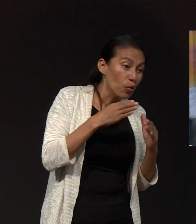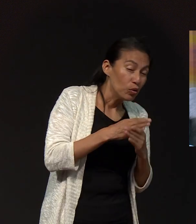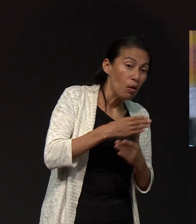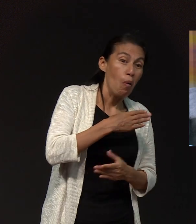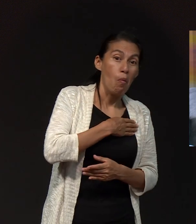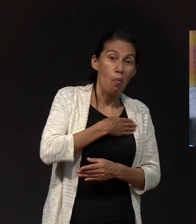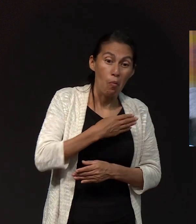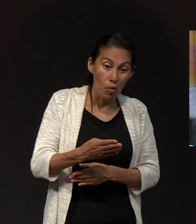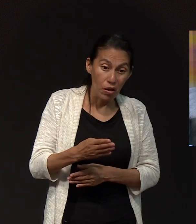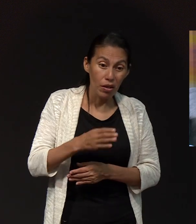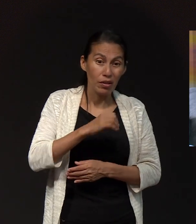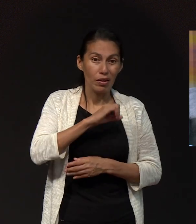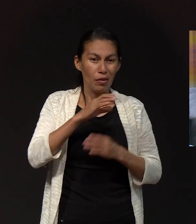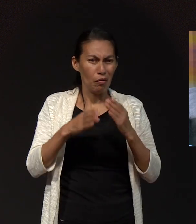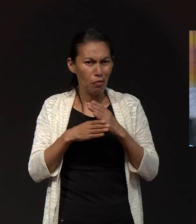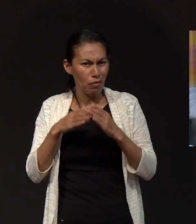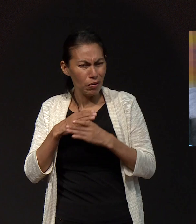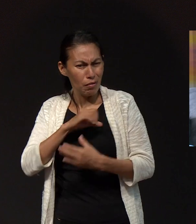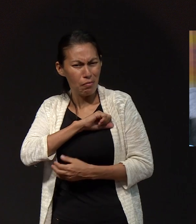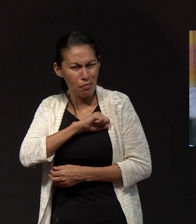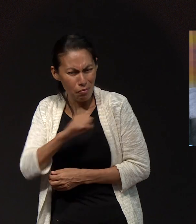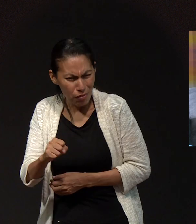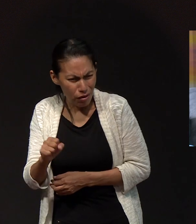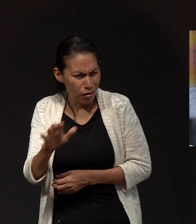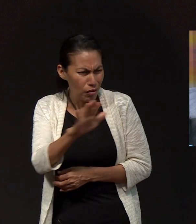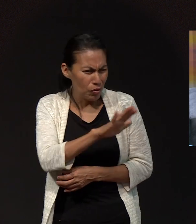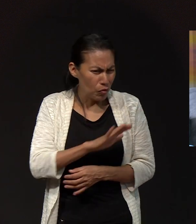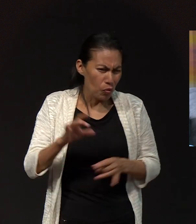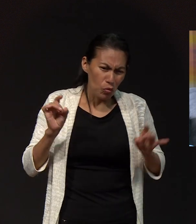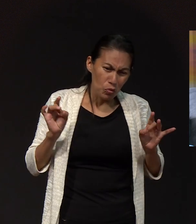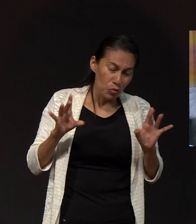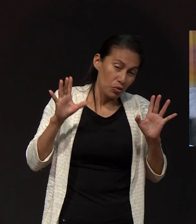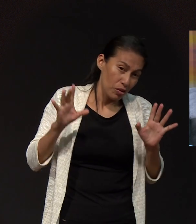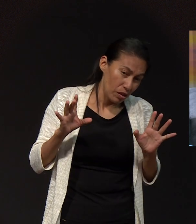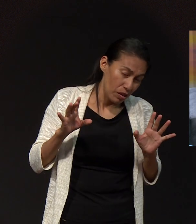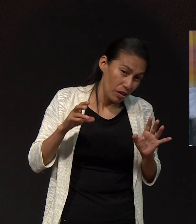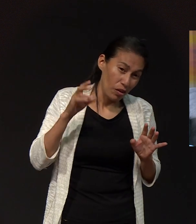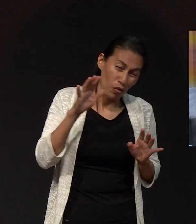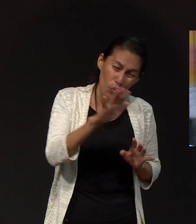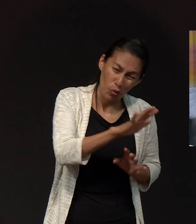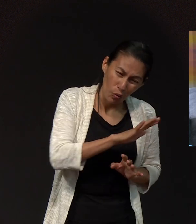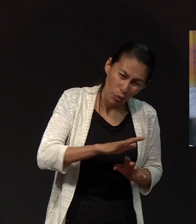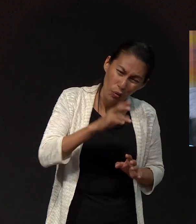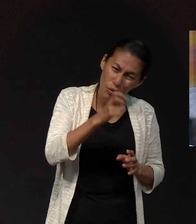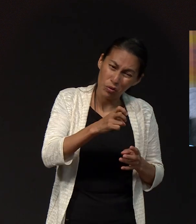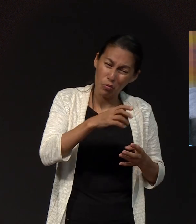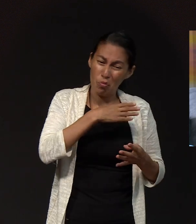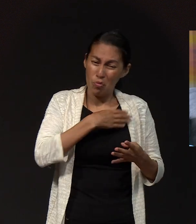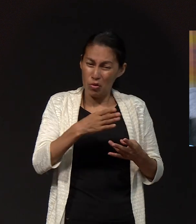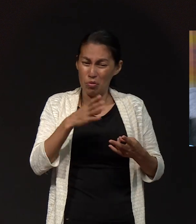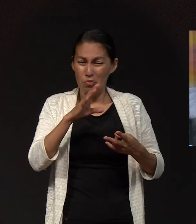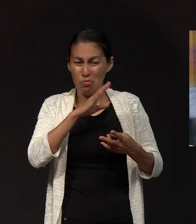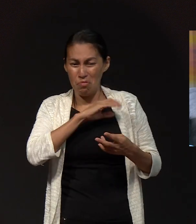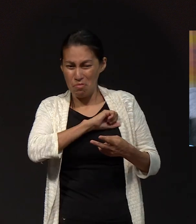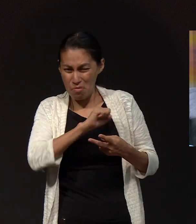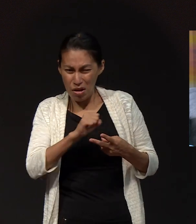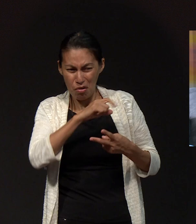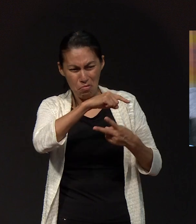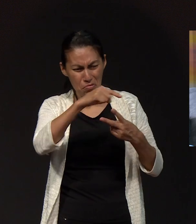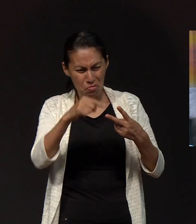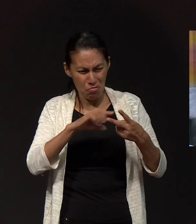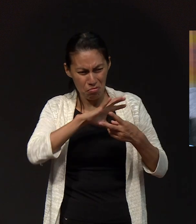Todas las cosas Para quienes aceptan Y se mantienen fieles En el propósito Al que han sido llamados Por Dios Todas esas